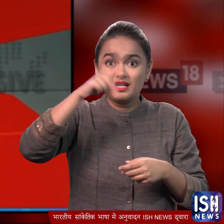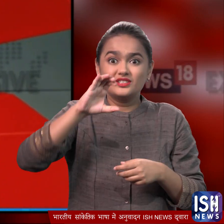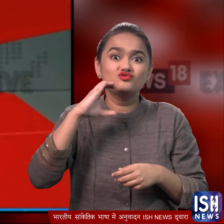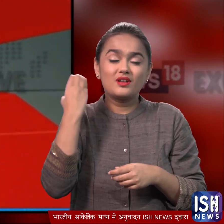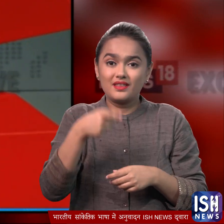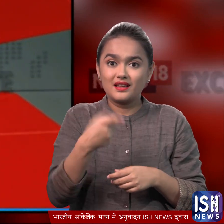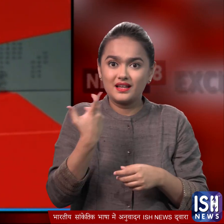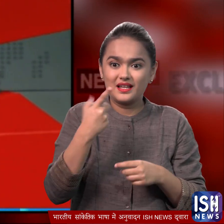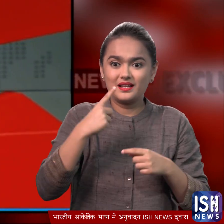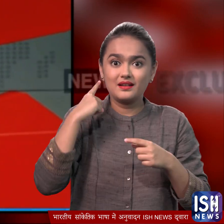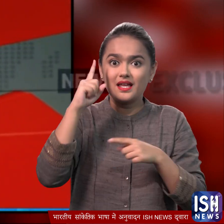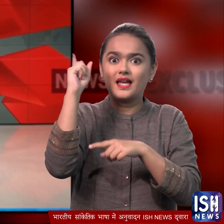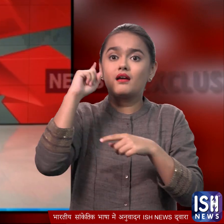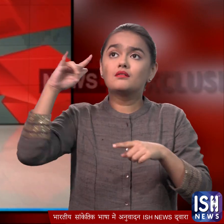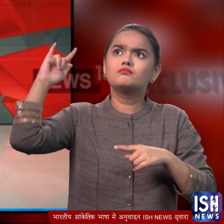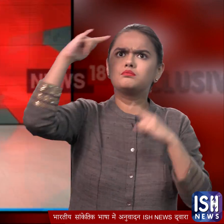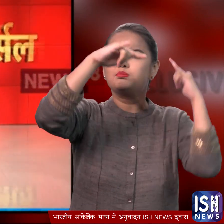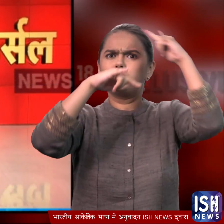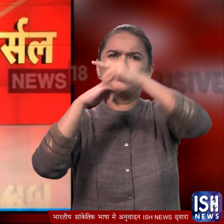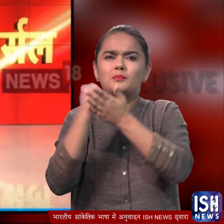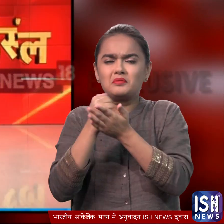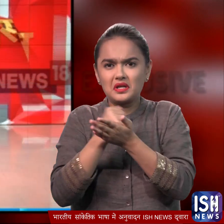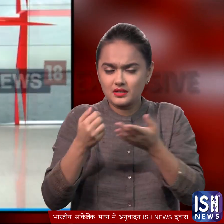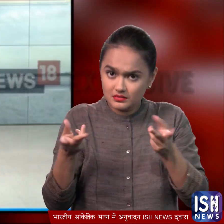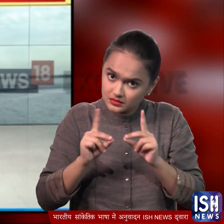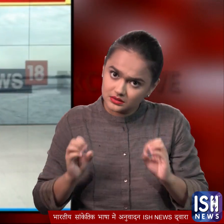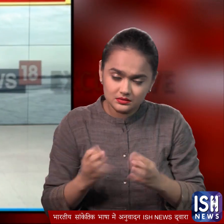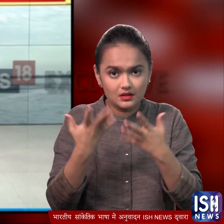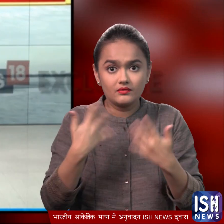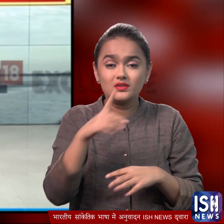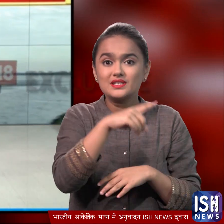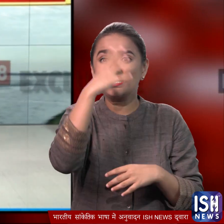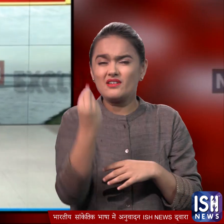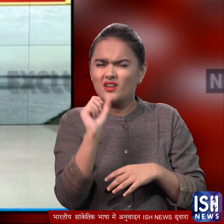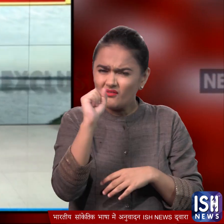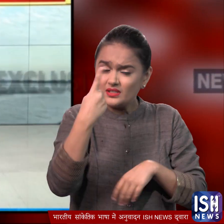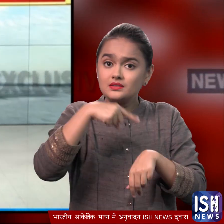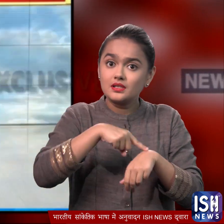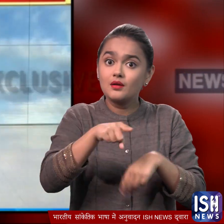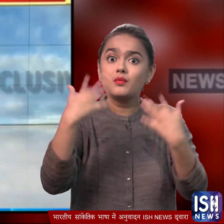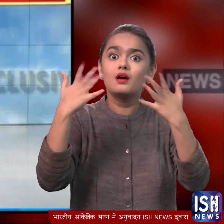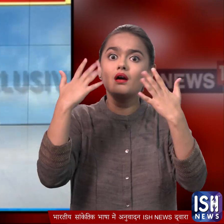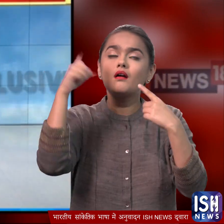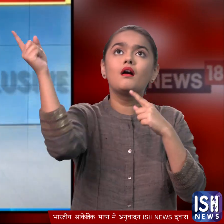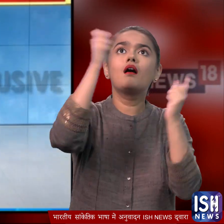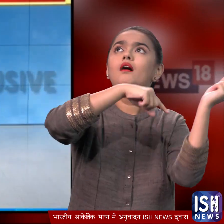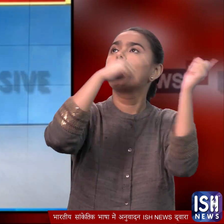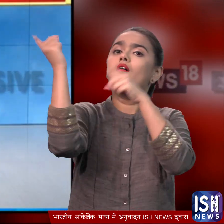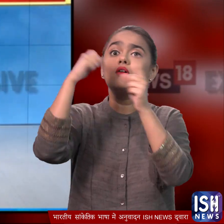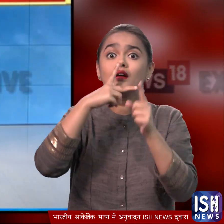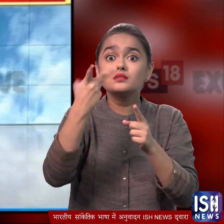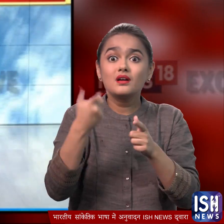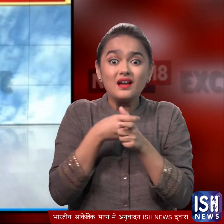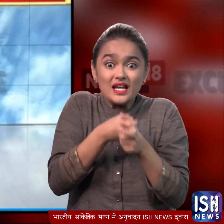में स्वर्णिम विजय दिवस से पहले एयर शो की रिहर्सल की। वहां पहली बार सुखना लेक पर शाम को इस तरह का एयर शो होगा